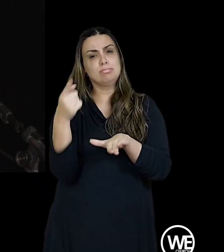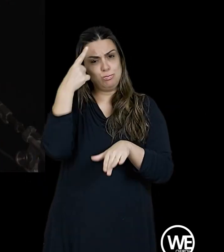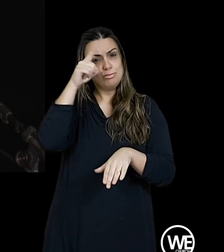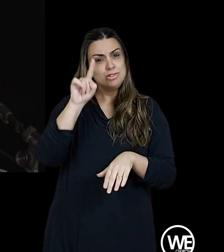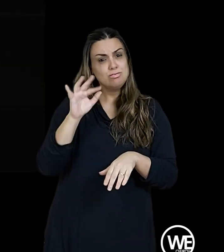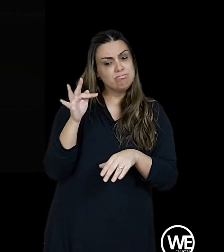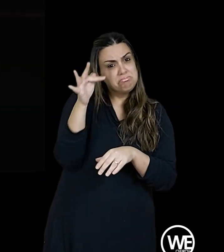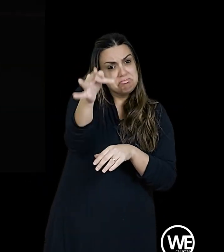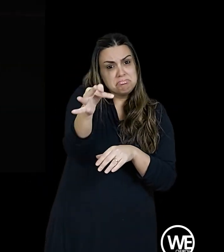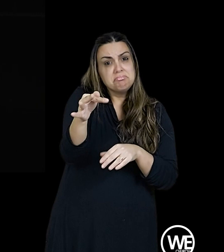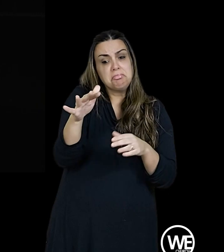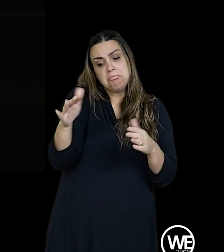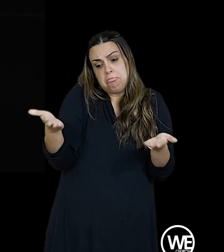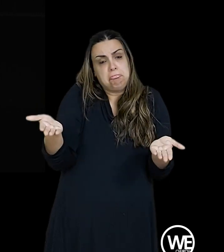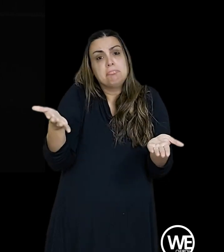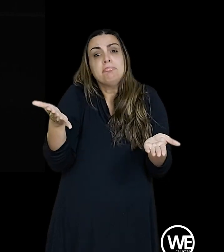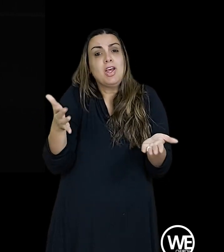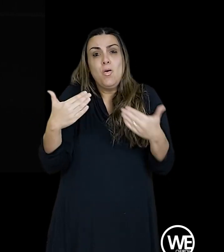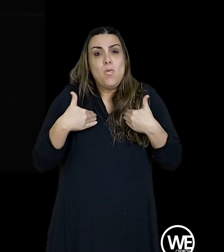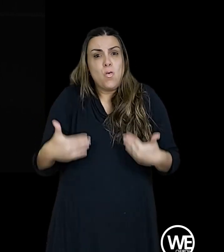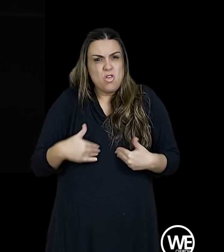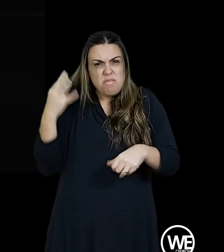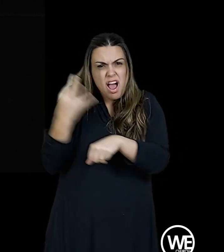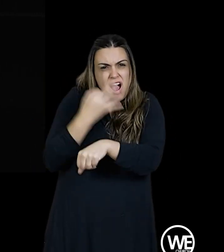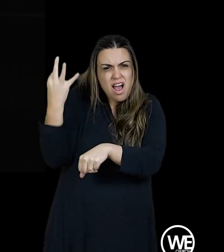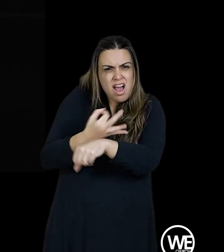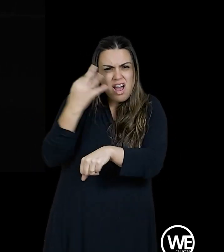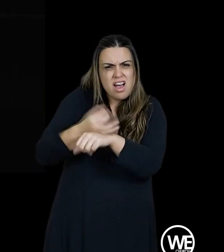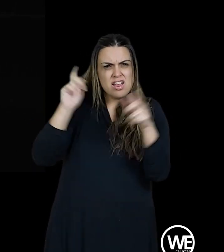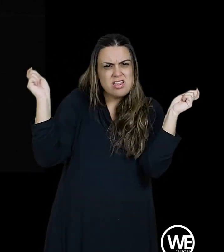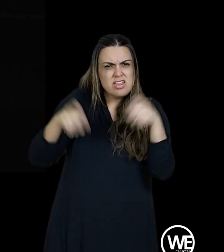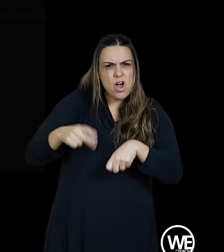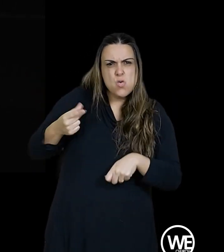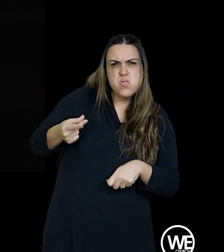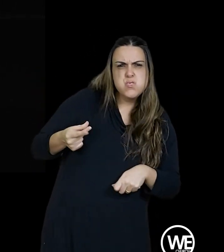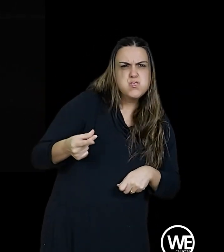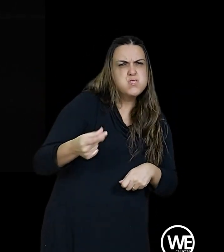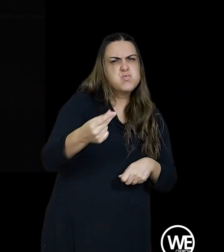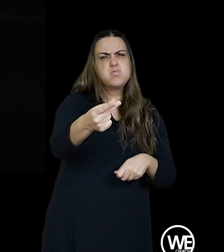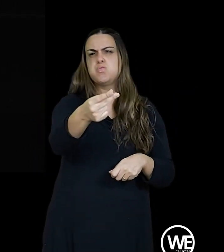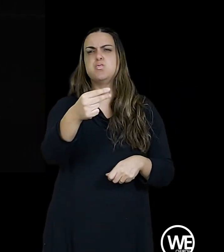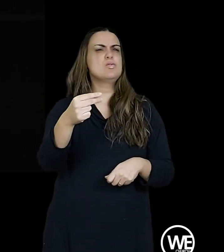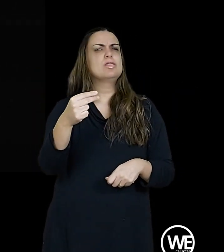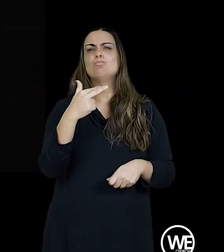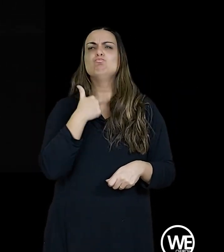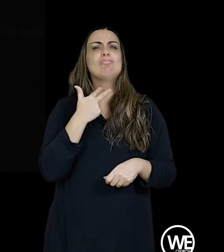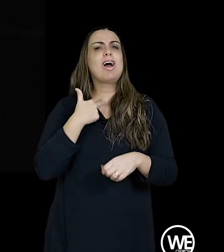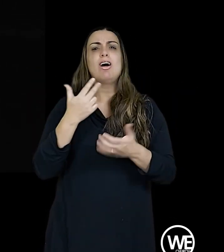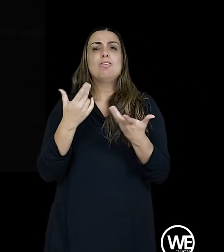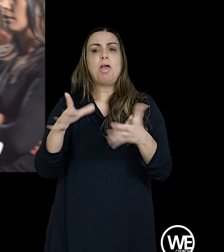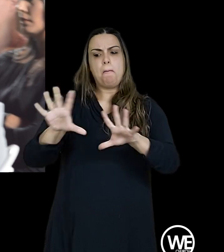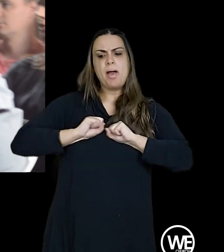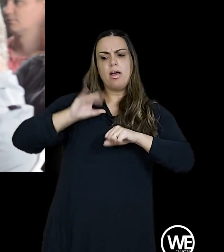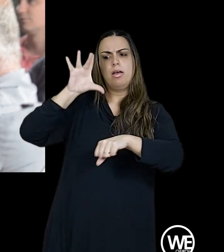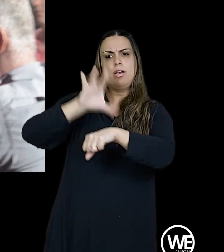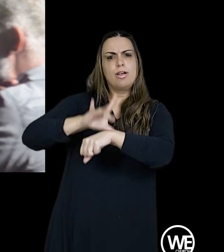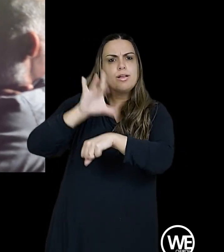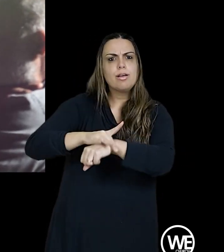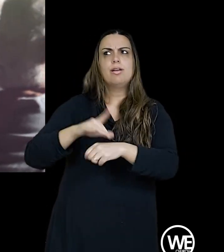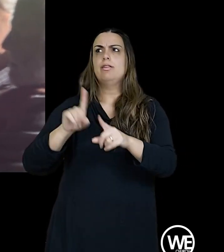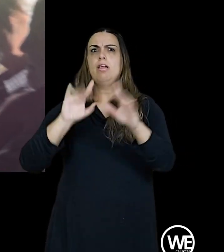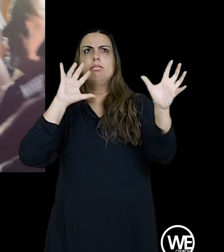O corpo não pode resistir aos ataques do tempo, aos ataques das enfermidades.